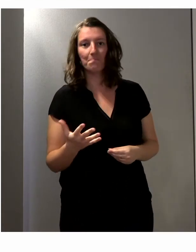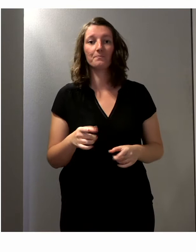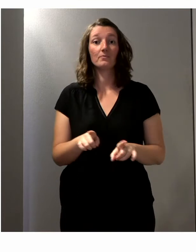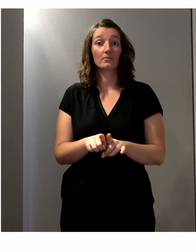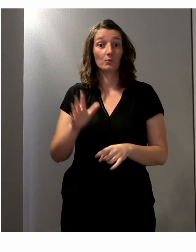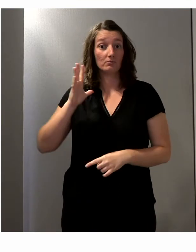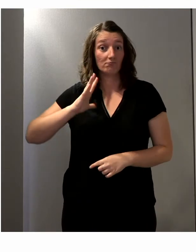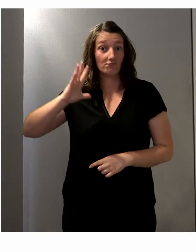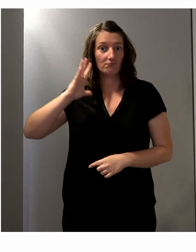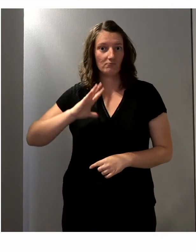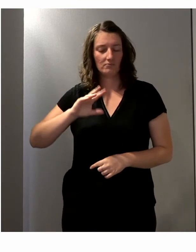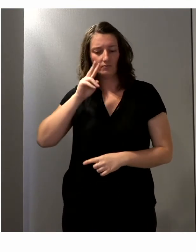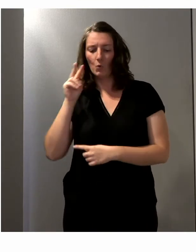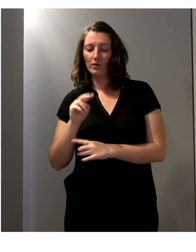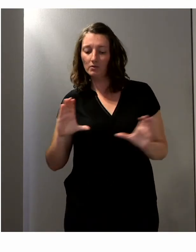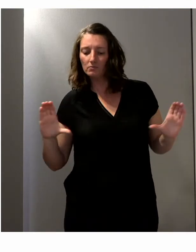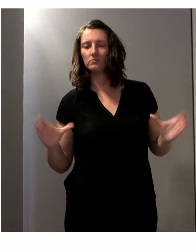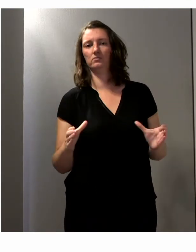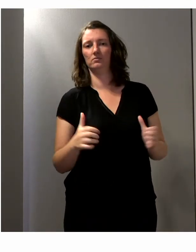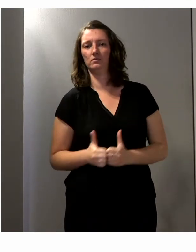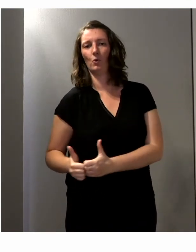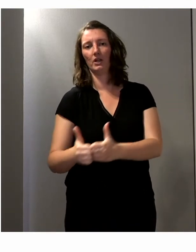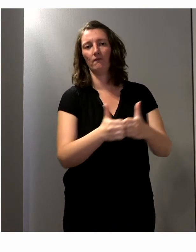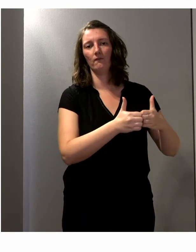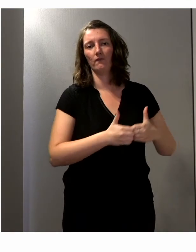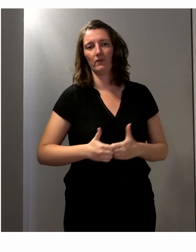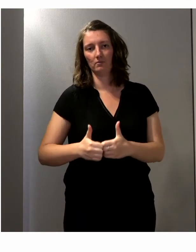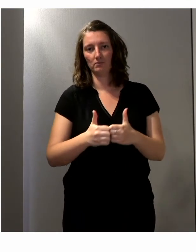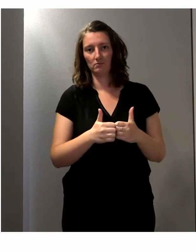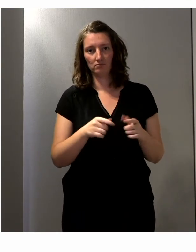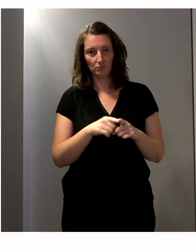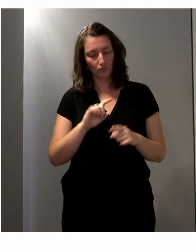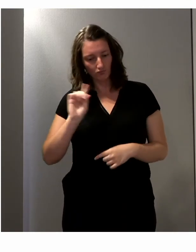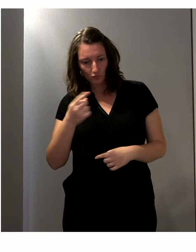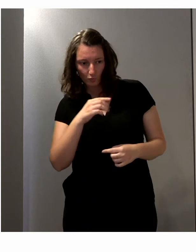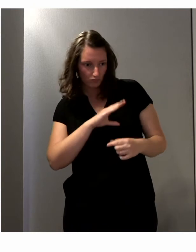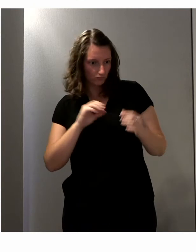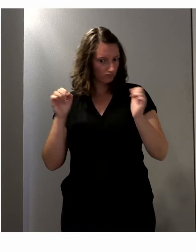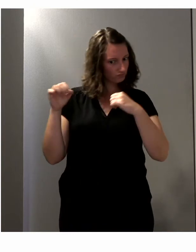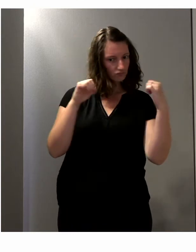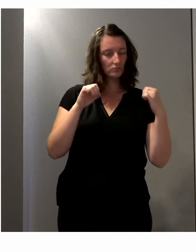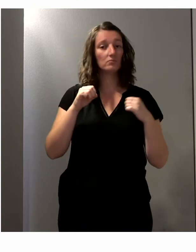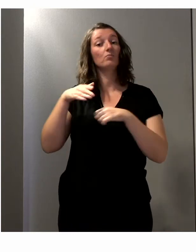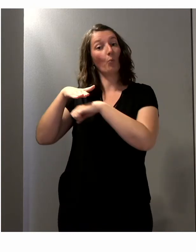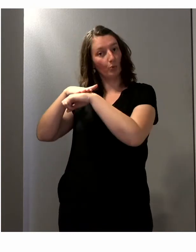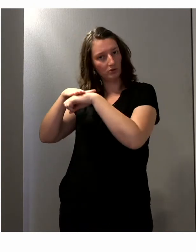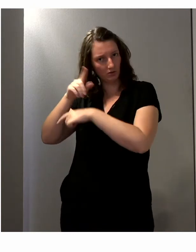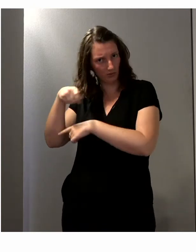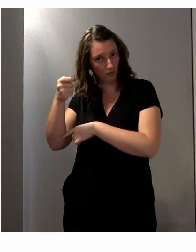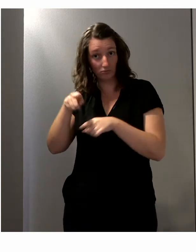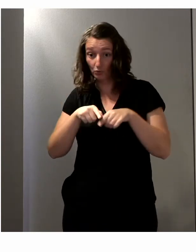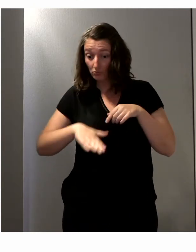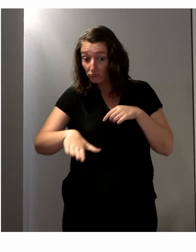approche très, très collective, très empreinte de consensus chez les politiques, mais pas que chez les